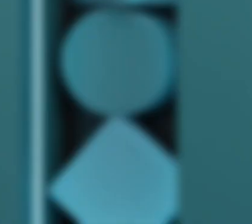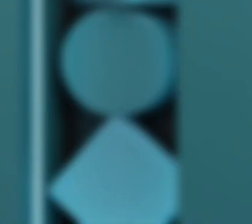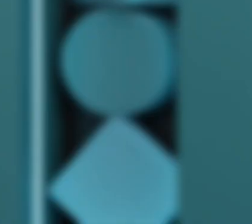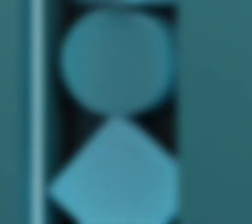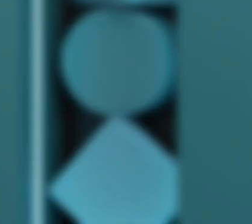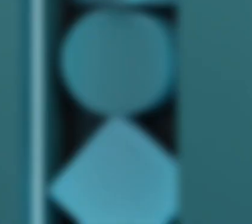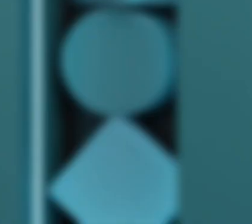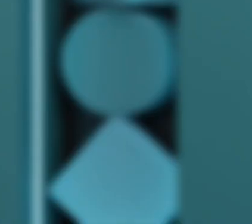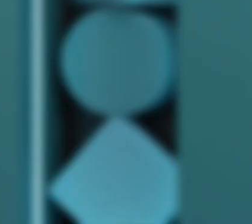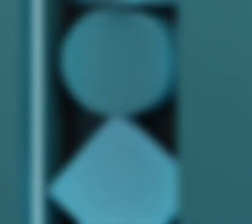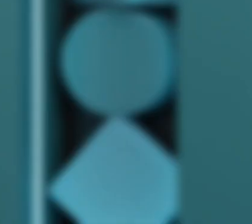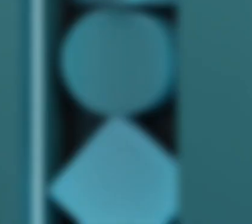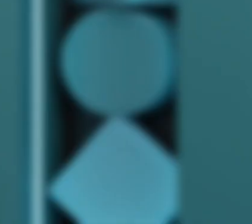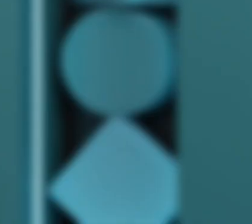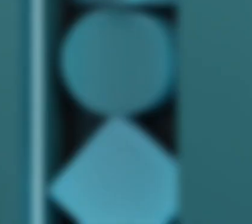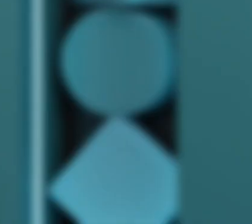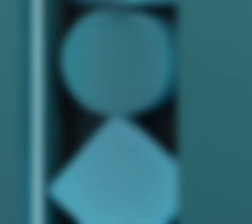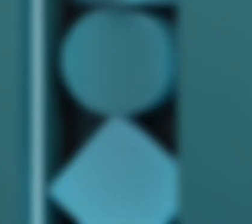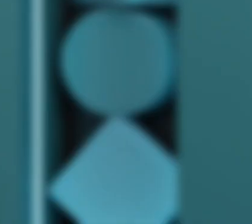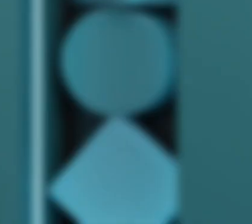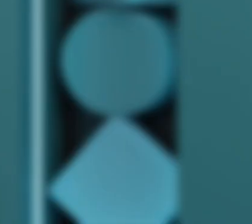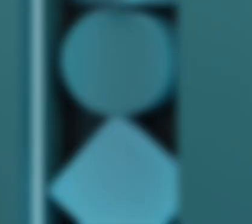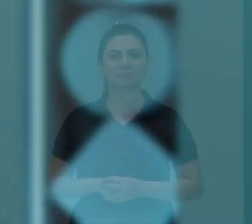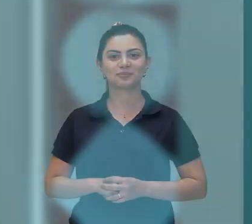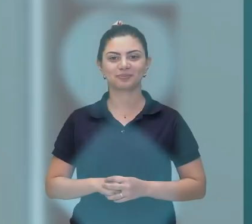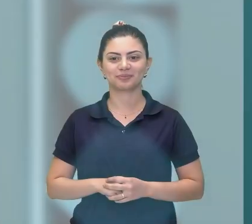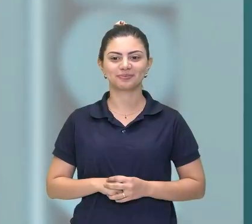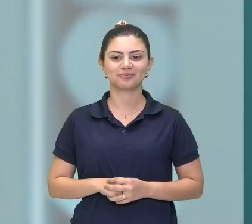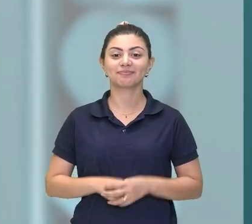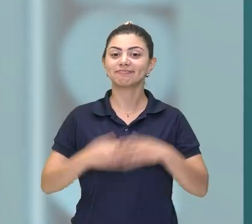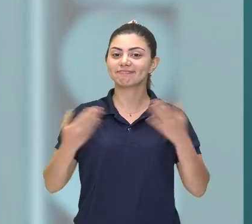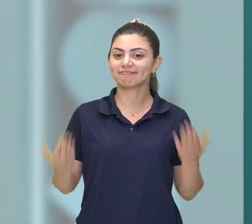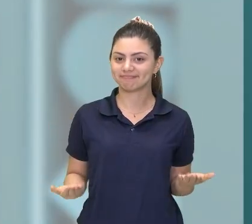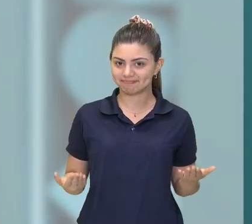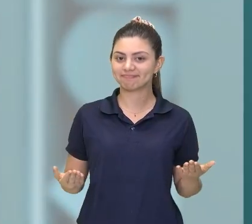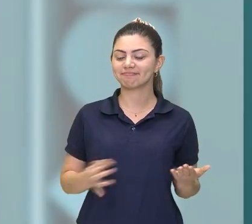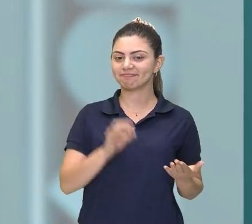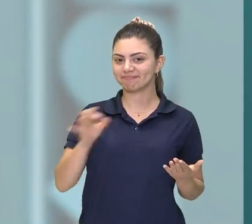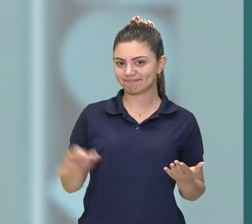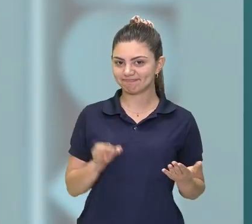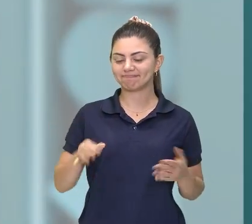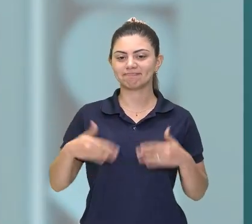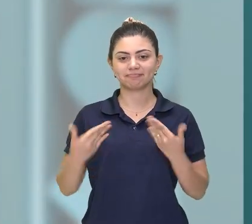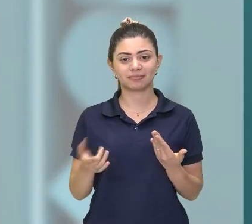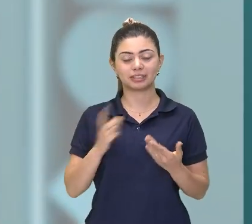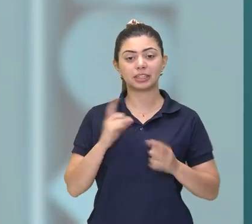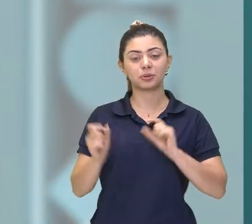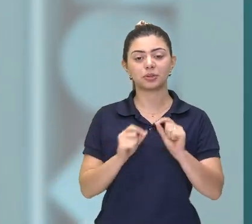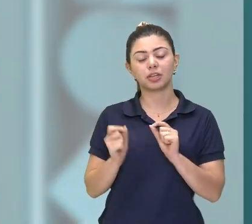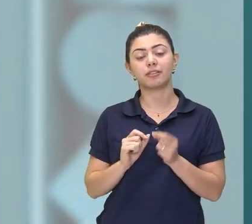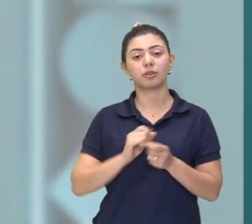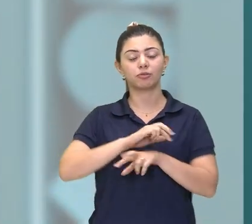descrição sempre vai permear outros gêneros, né? Ela sempre vai estar acompanhando os vários gêneros e os vários